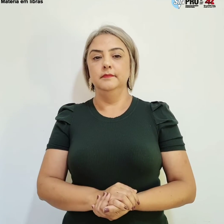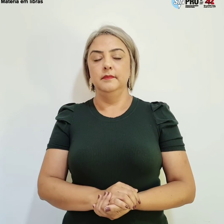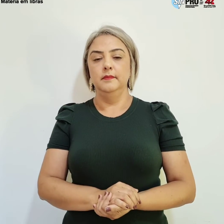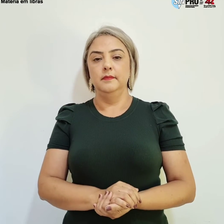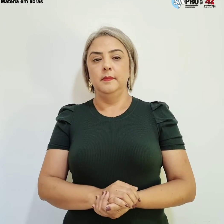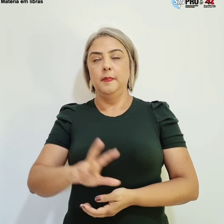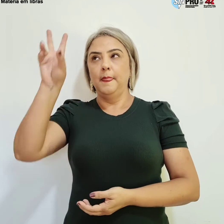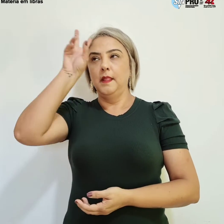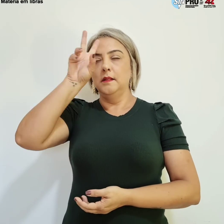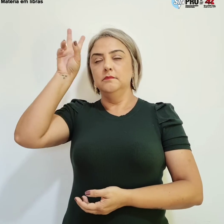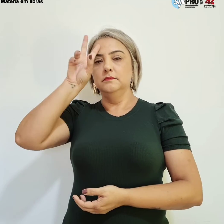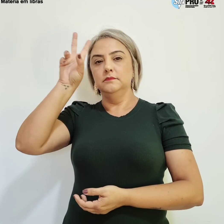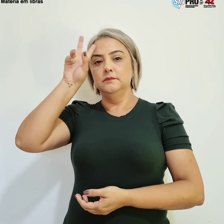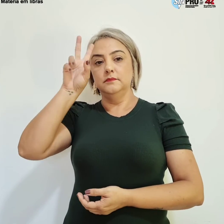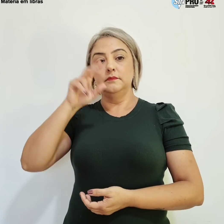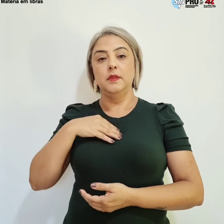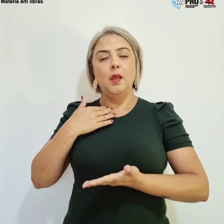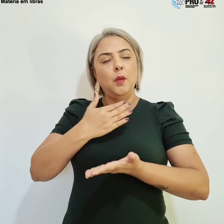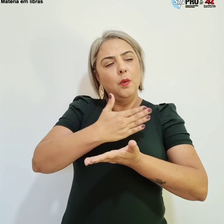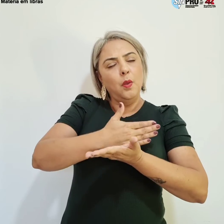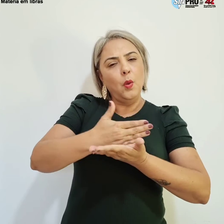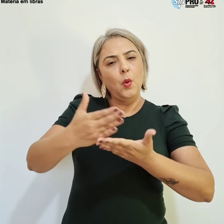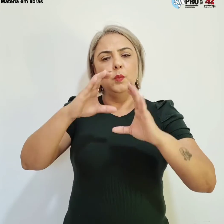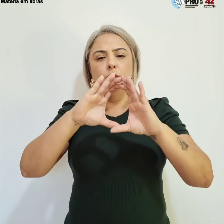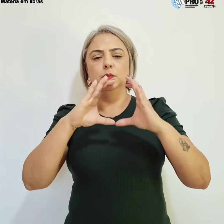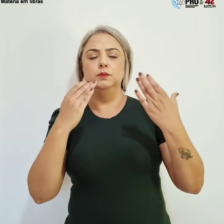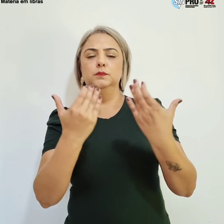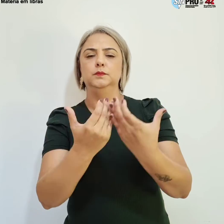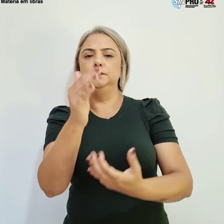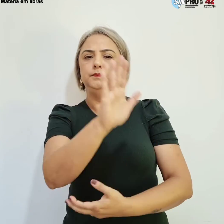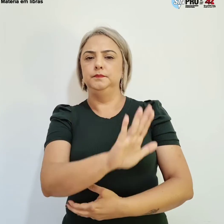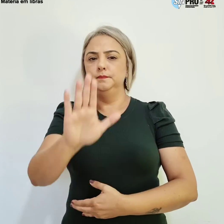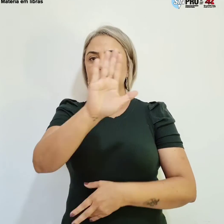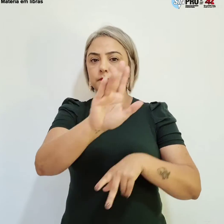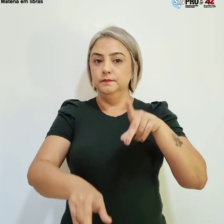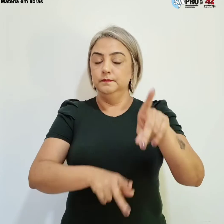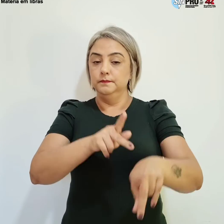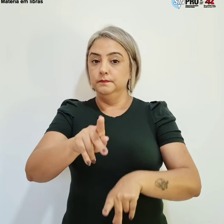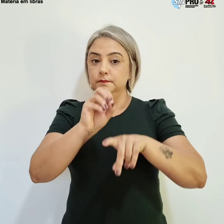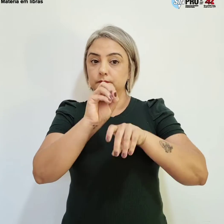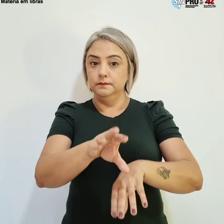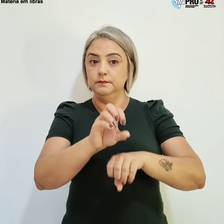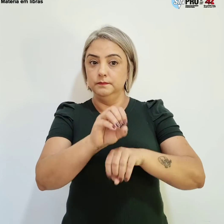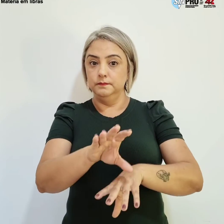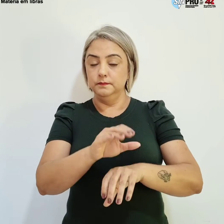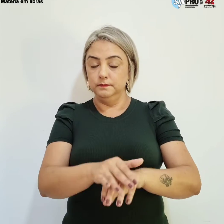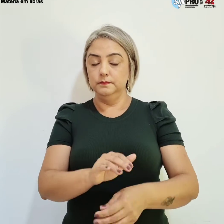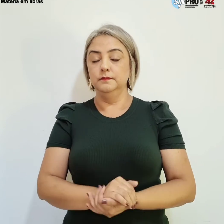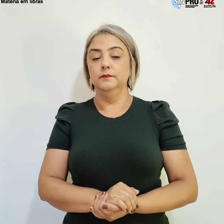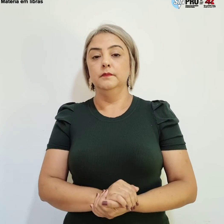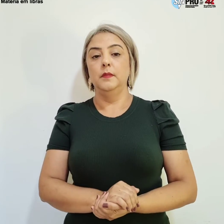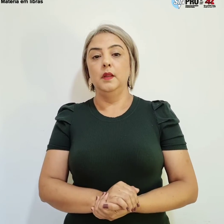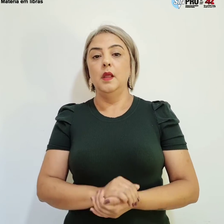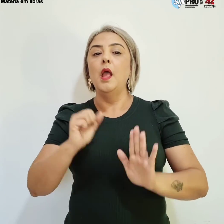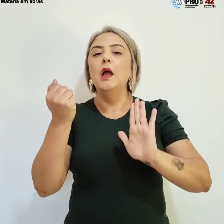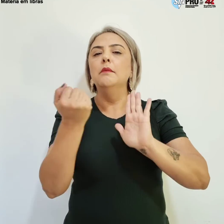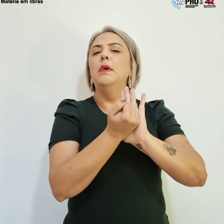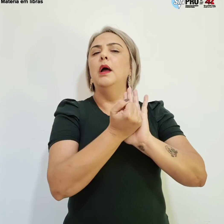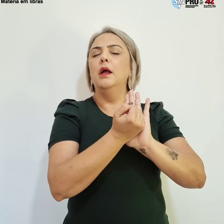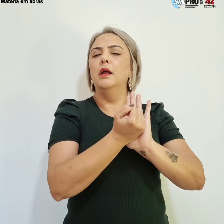Histórico. A origem da Conferência Nacional Popular de Educação, CONAP, marca um momento singular da